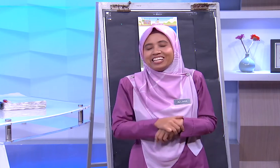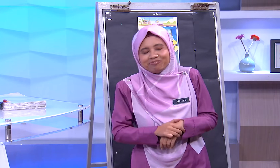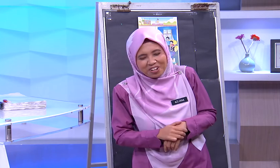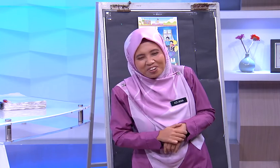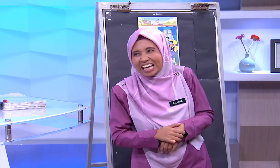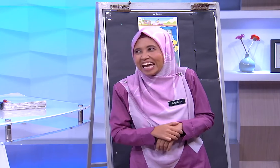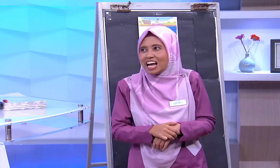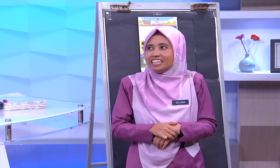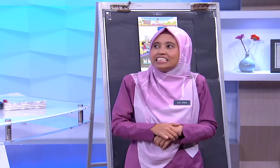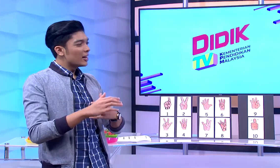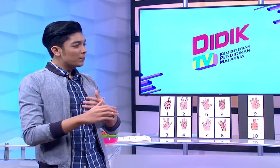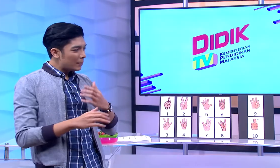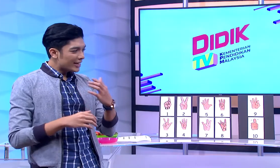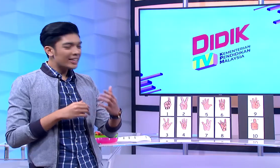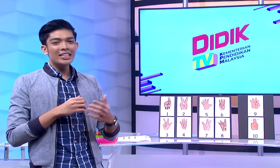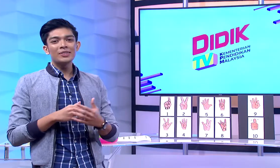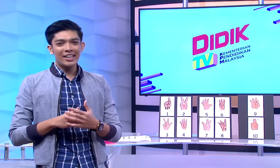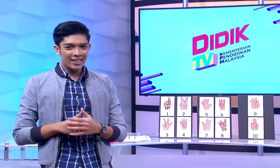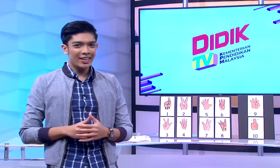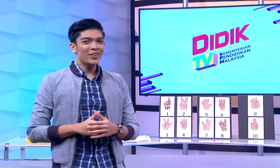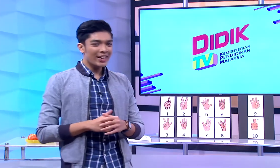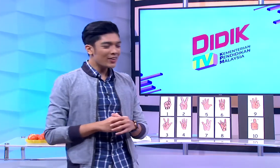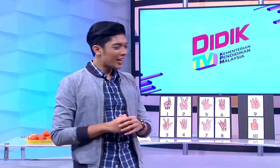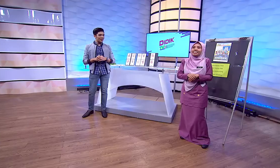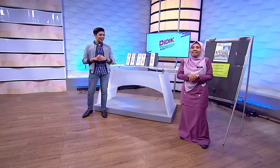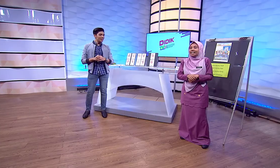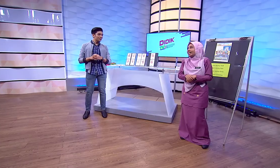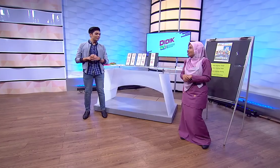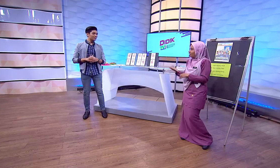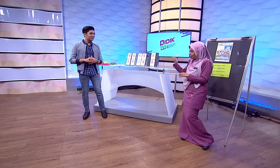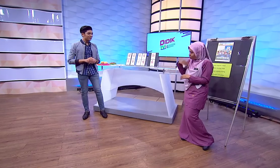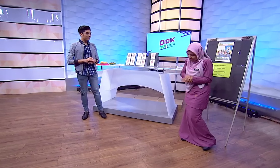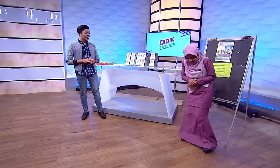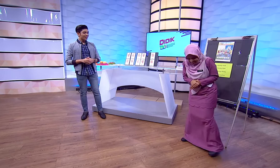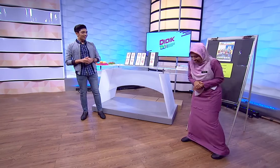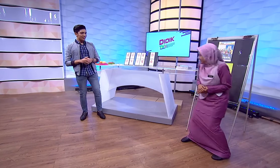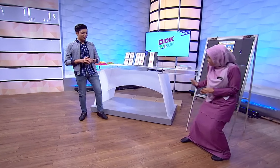kamu aplikasi iya iya oke oke ayo sini